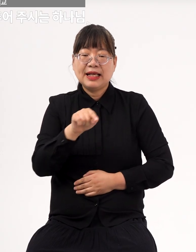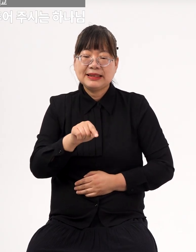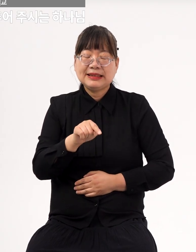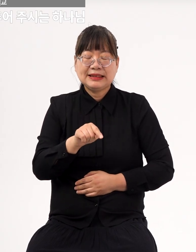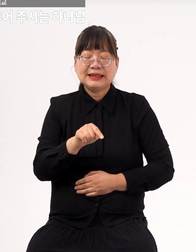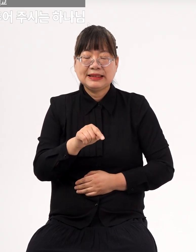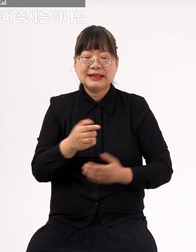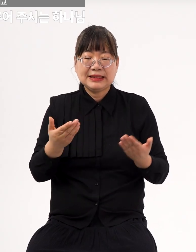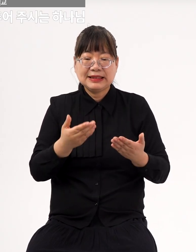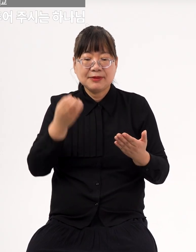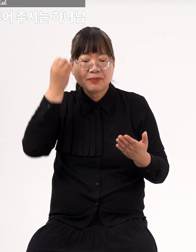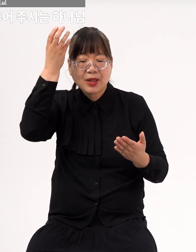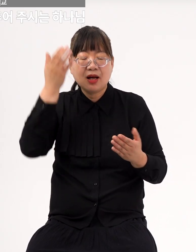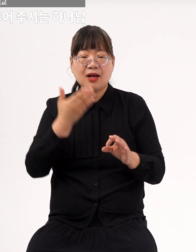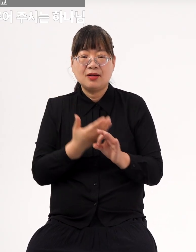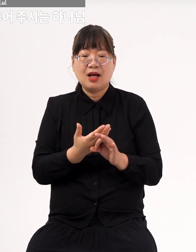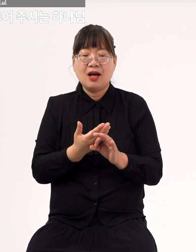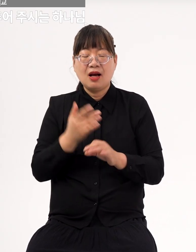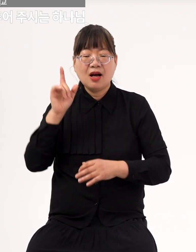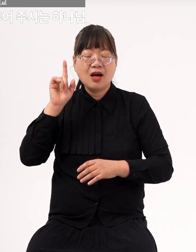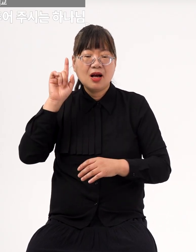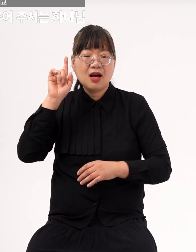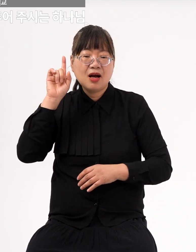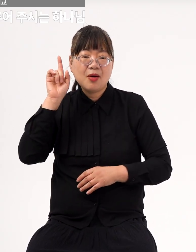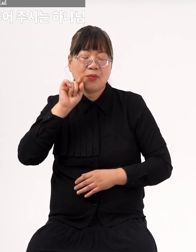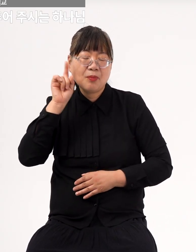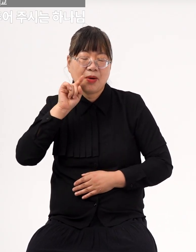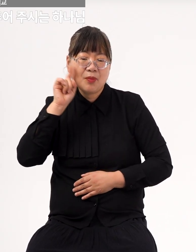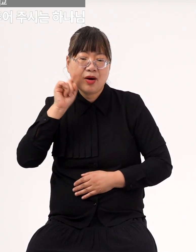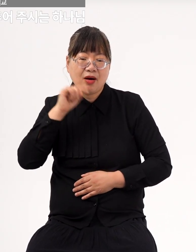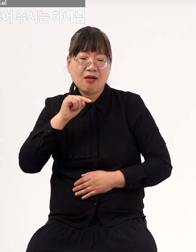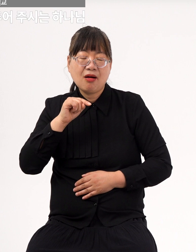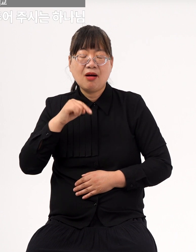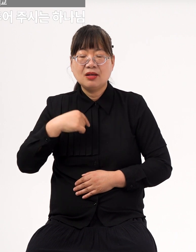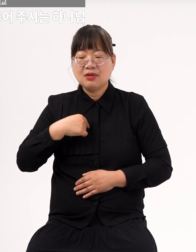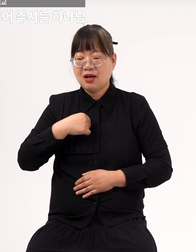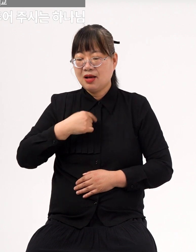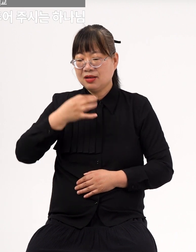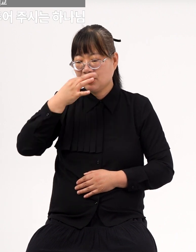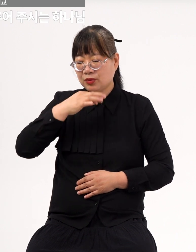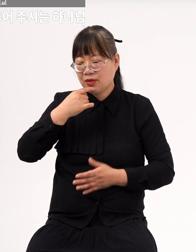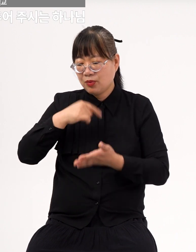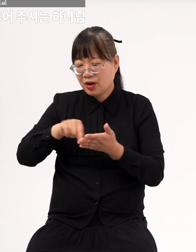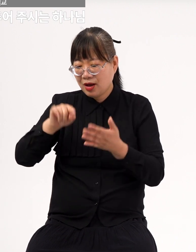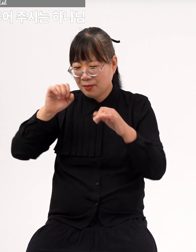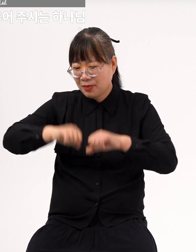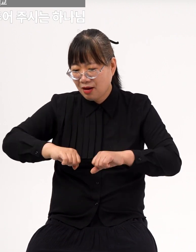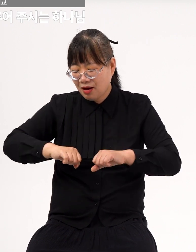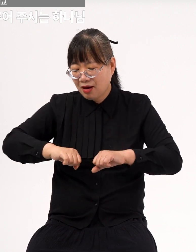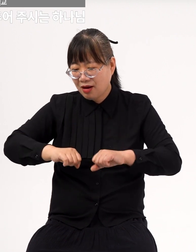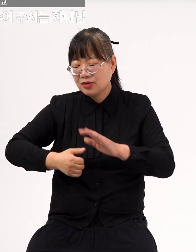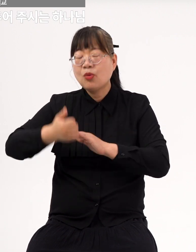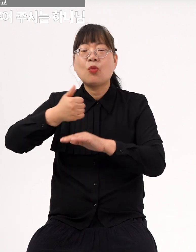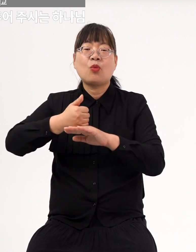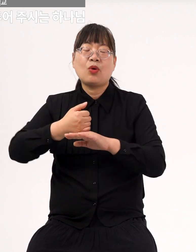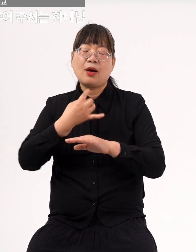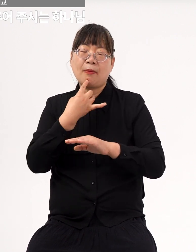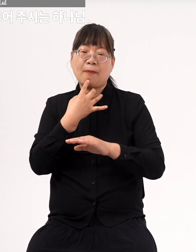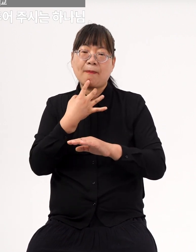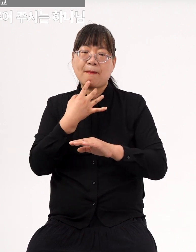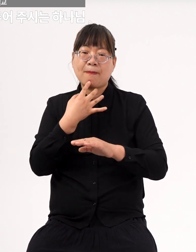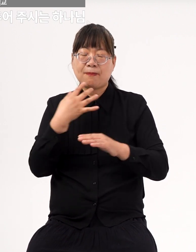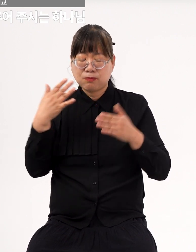놓쳐버리면 그저 하루하루 이게 나한테 손해일까 이익일까 망할까 흥할까